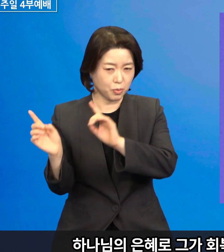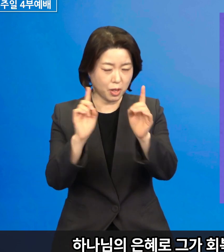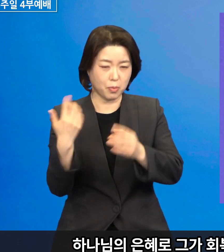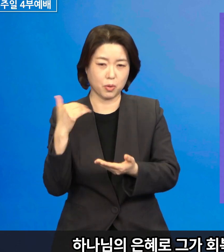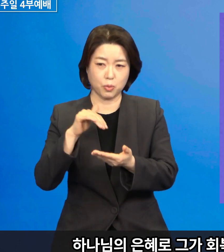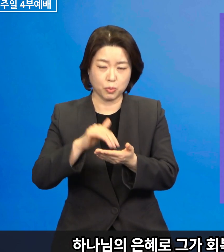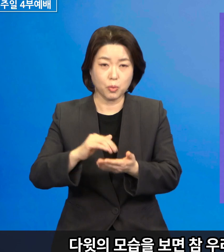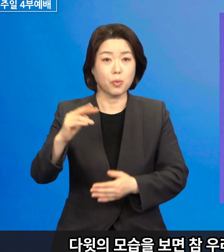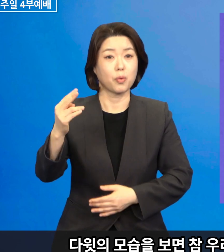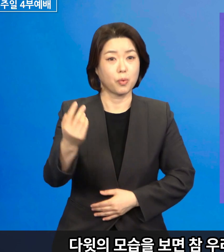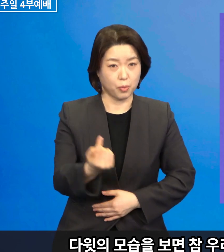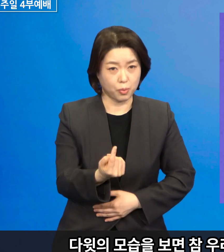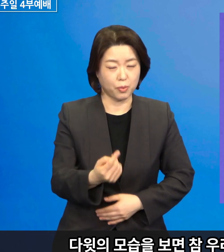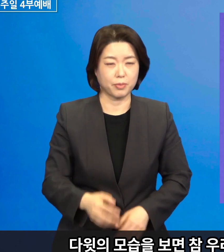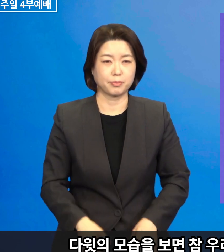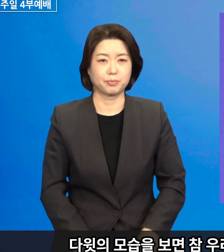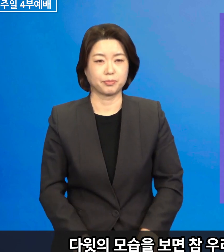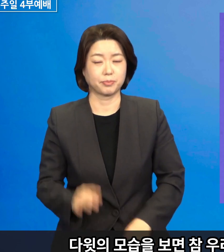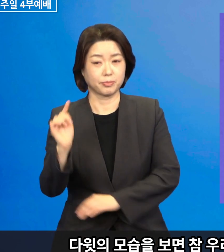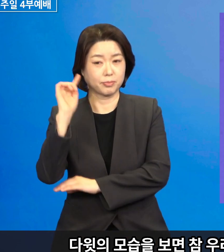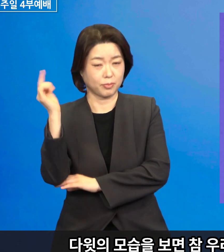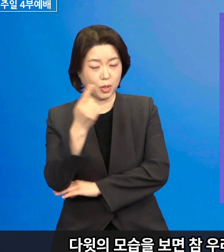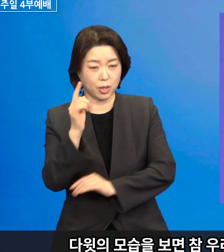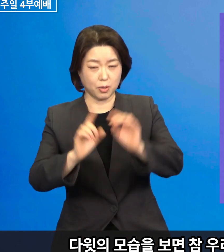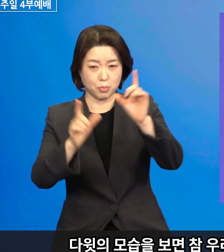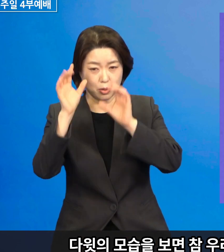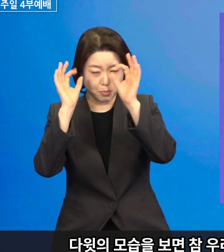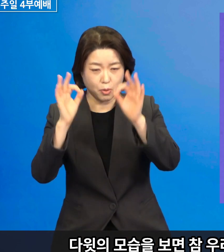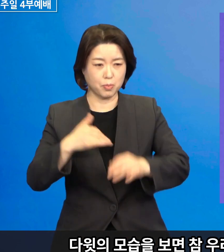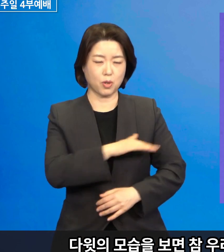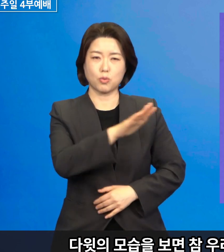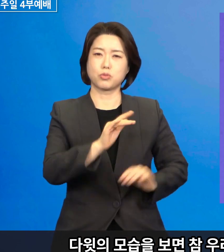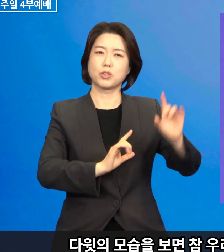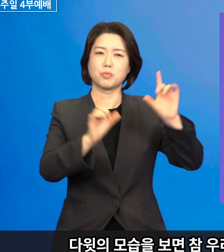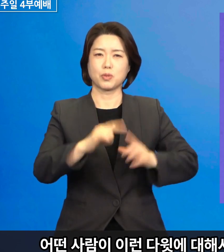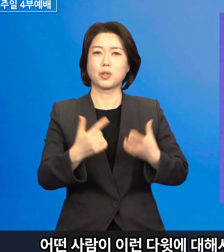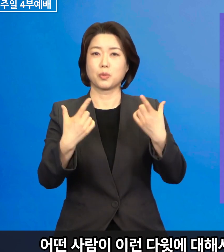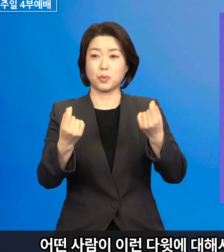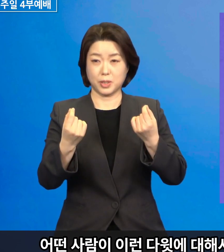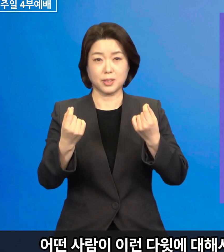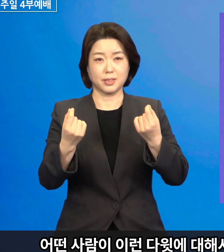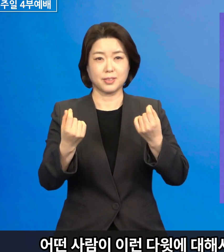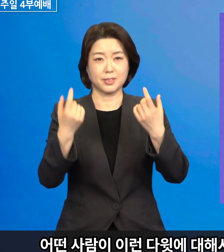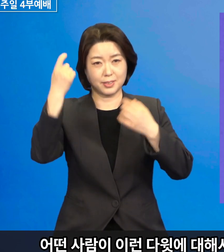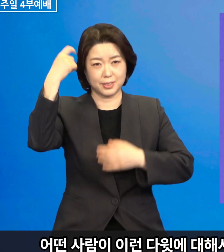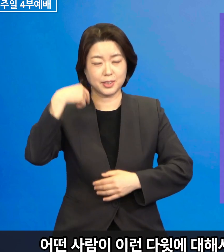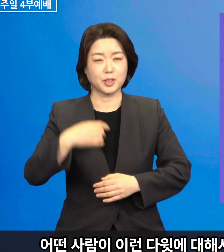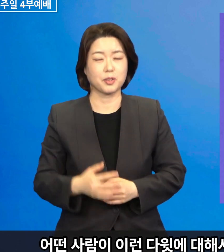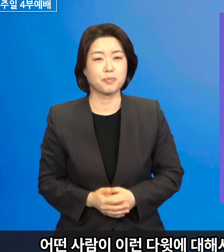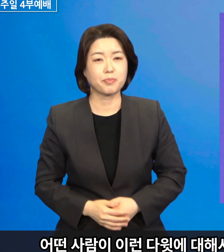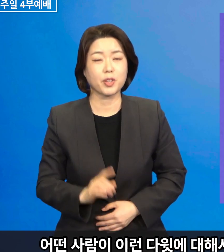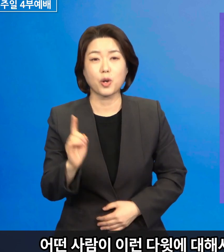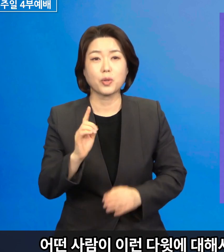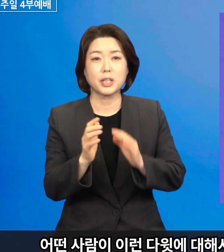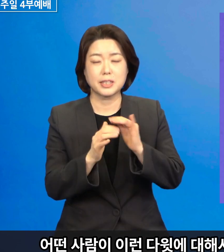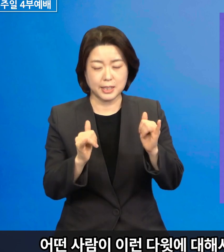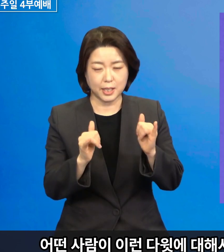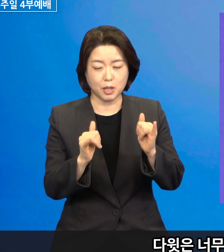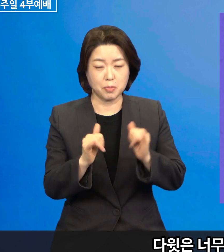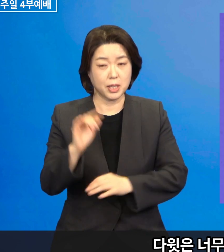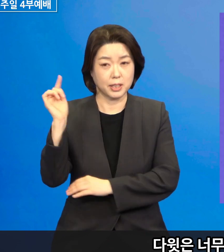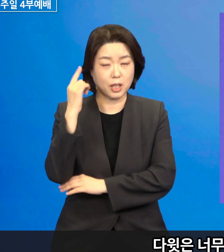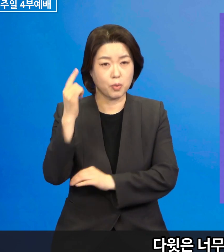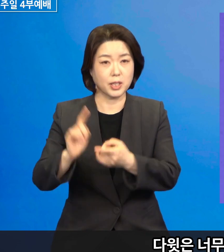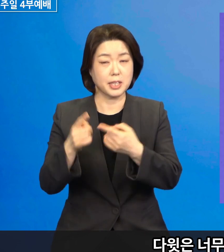돌아오게 되는데 다윗의 모습을 보면 참 우리의 모습을 보는 것 같습니다. 어떤 사람이 이런 다윗에서 이렇게 얘기를 한 적이